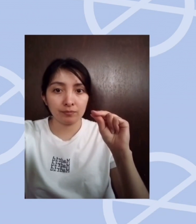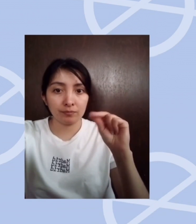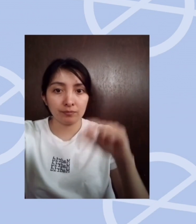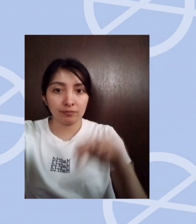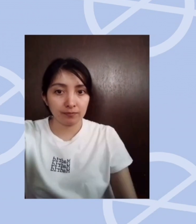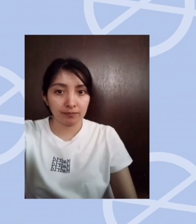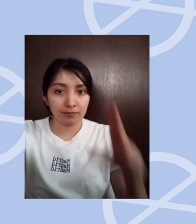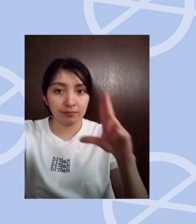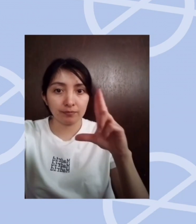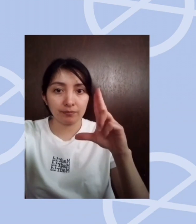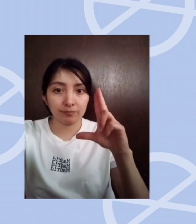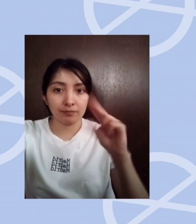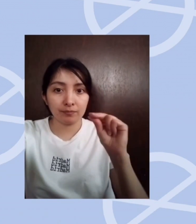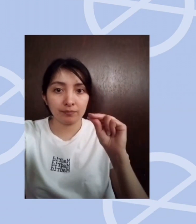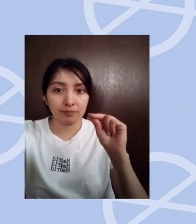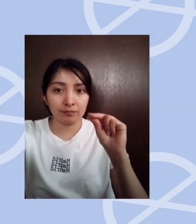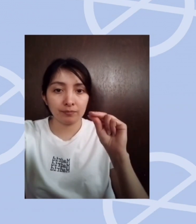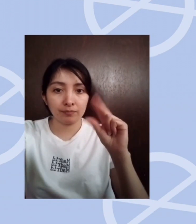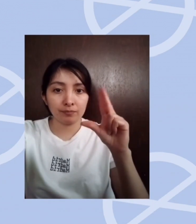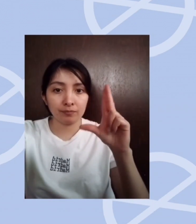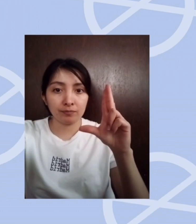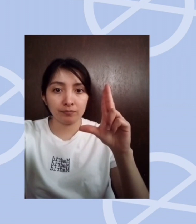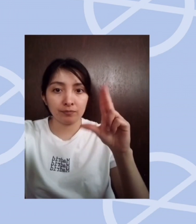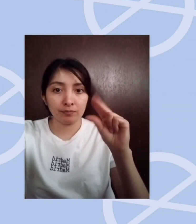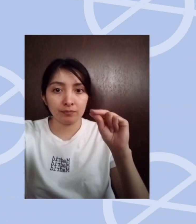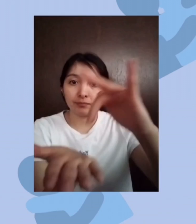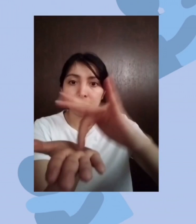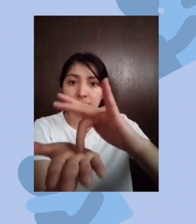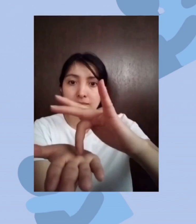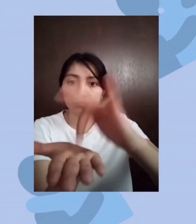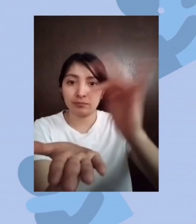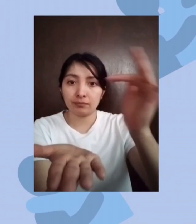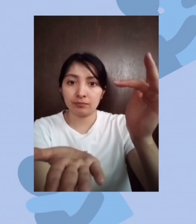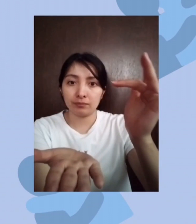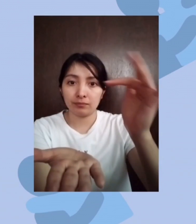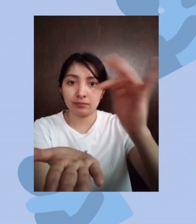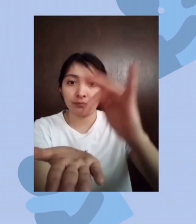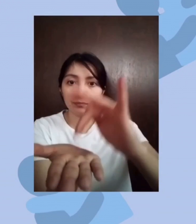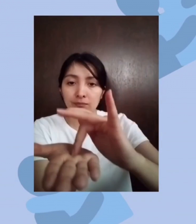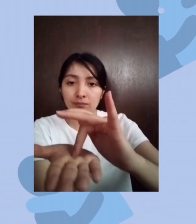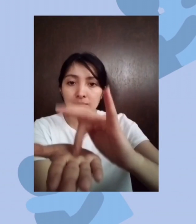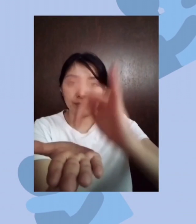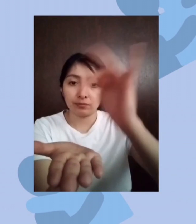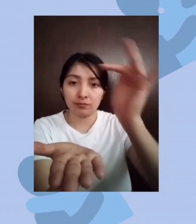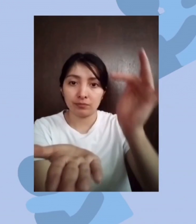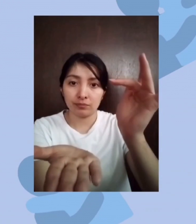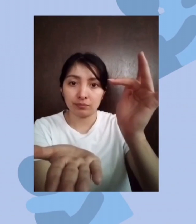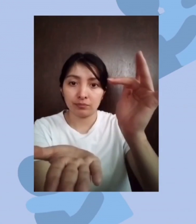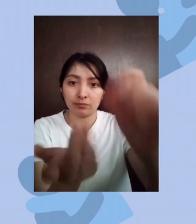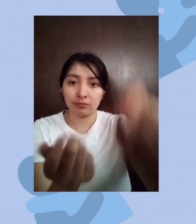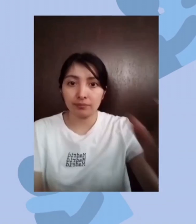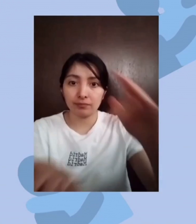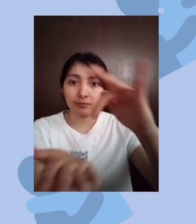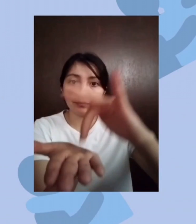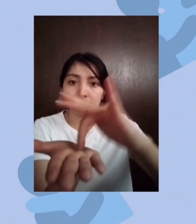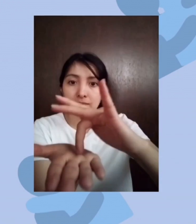pulgar extendidos para después juntarlos. Para la palabra gracias, que es el segundo movimiento, se necesitan